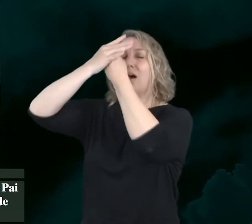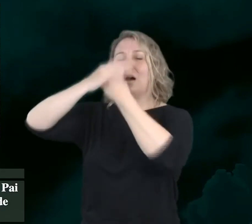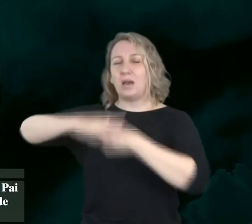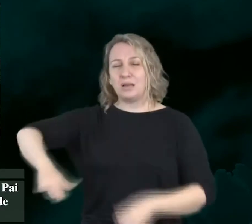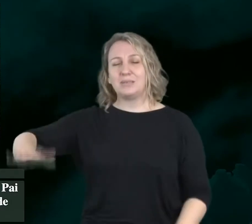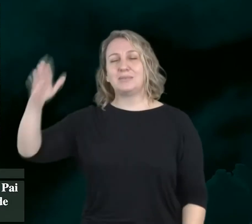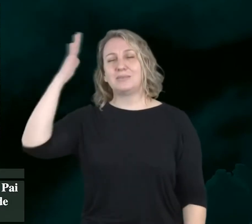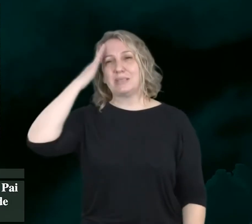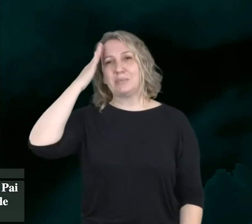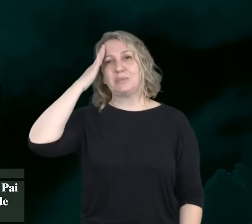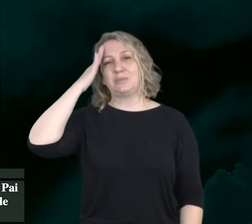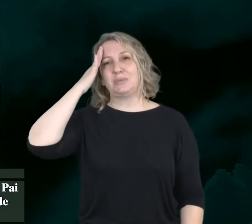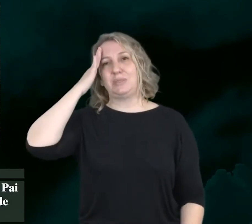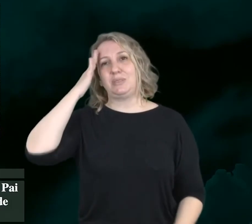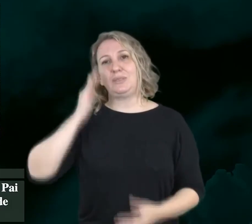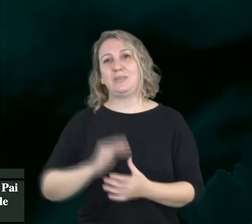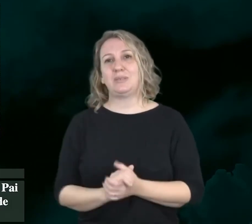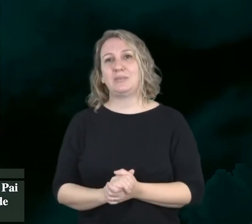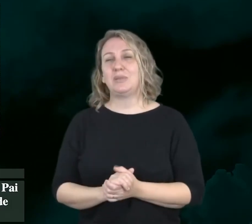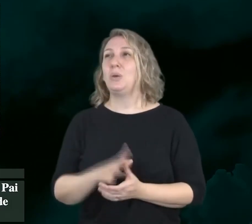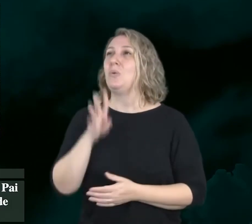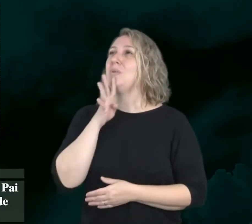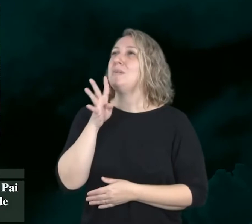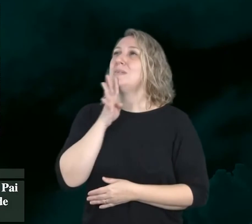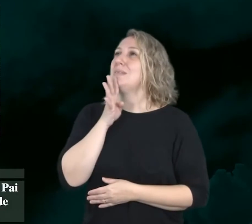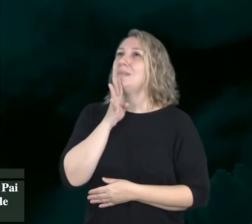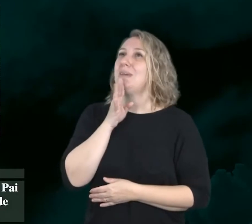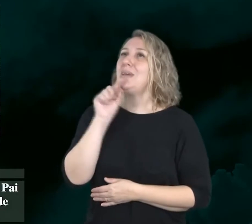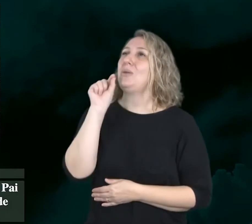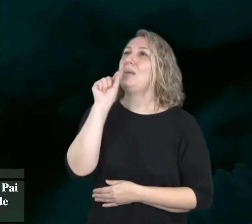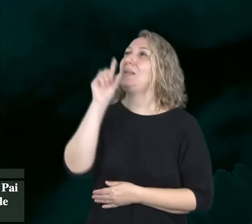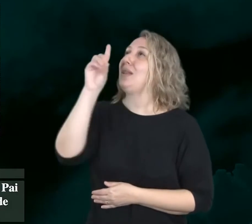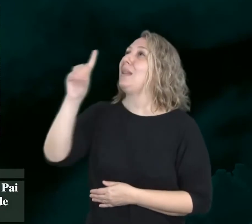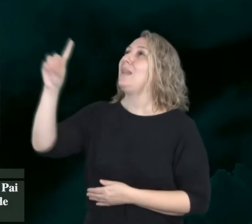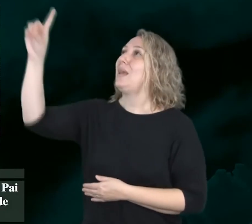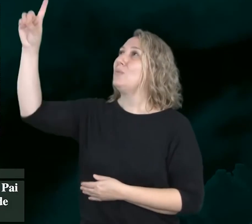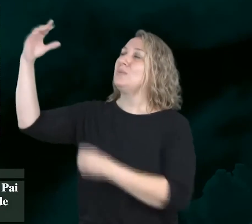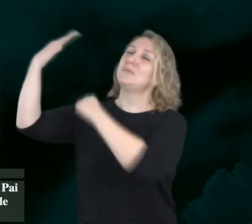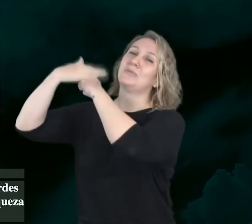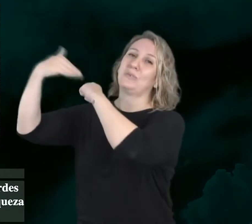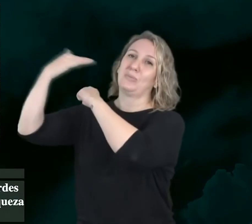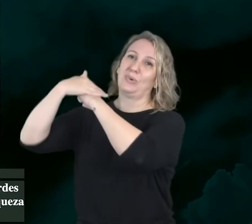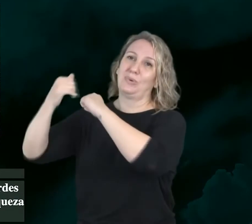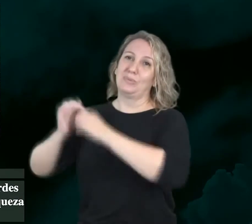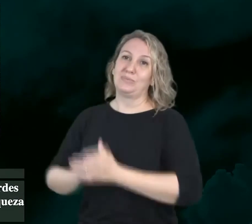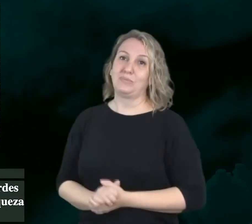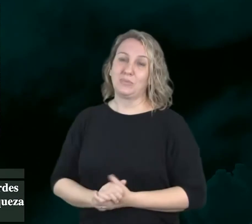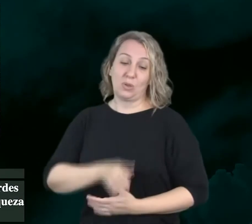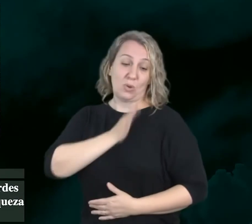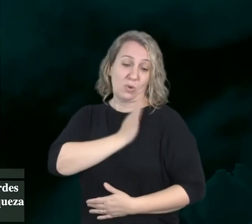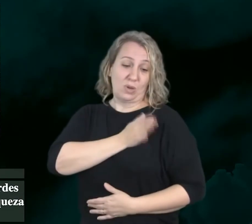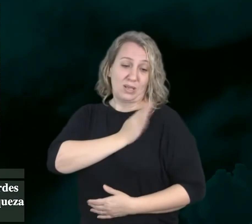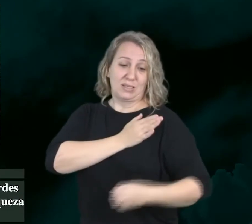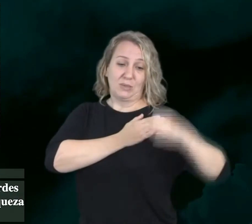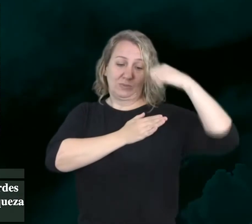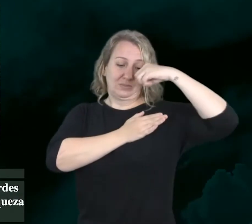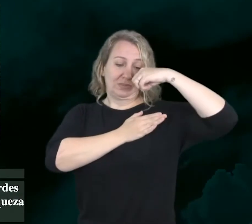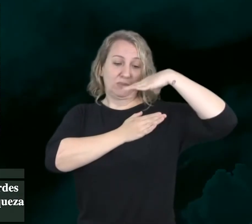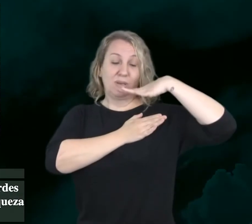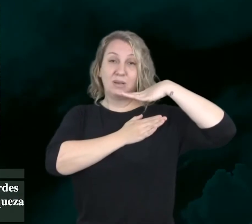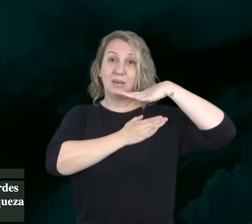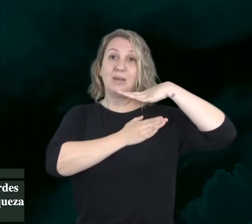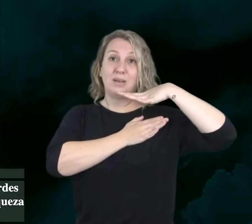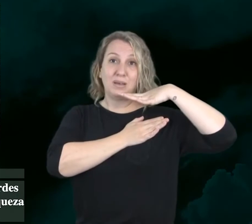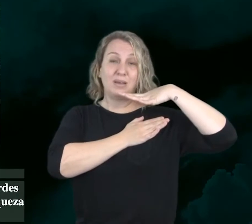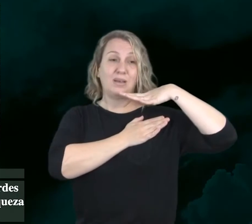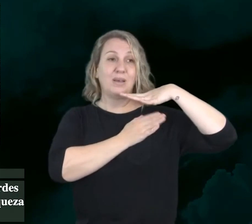esse Deus que te chamou, quem é o Pai da glória, iluminados os olhos do vosso coração, para